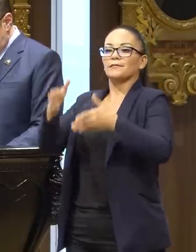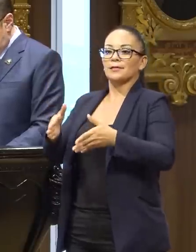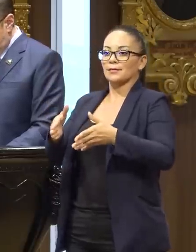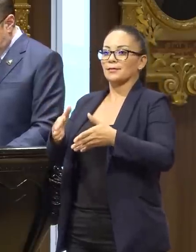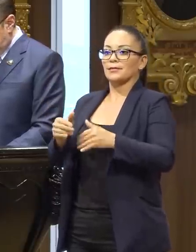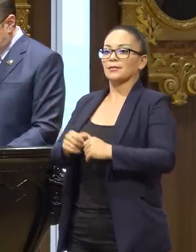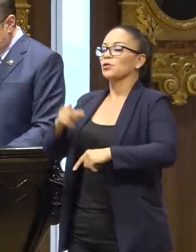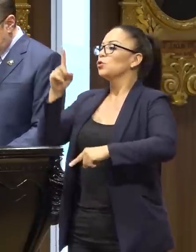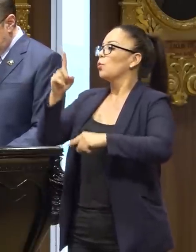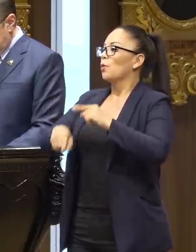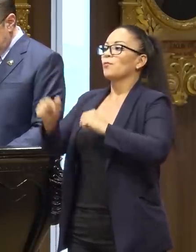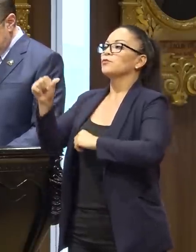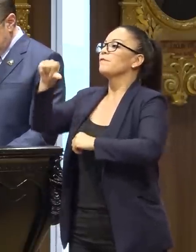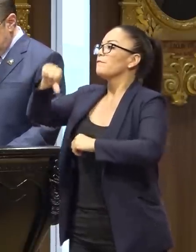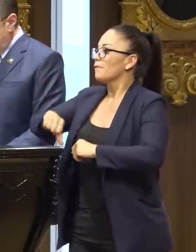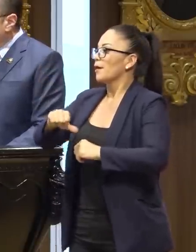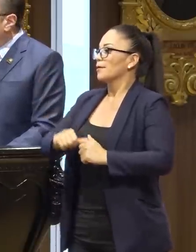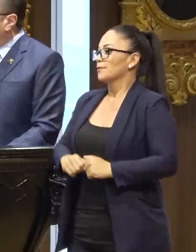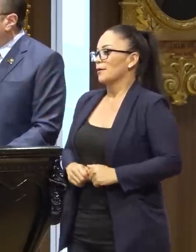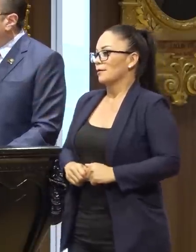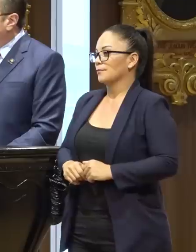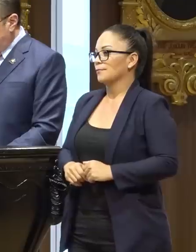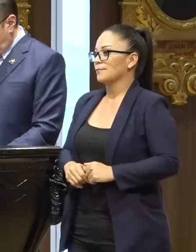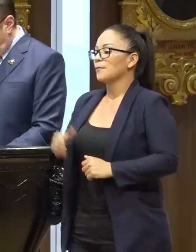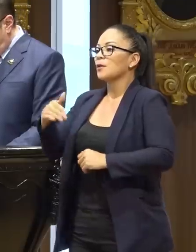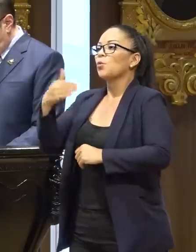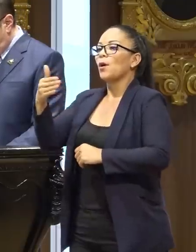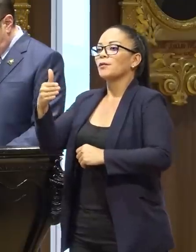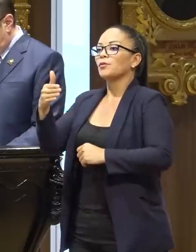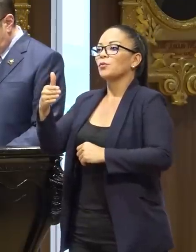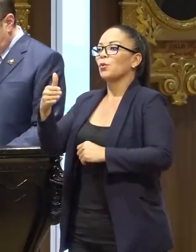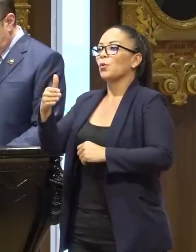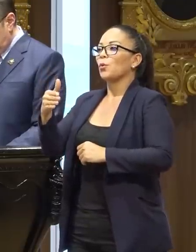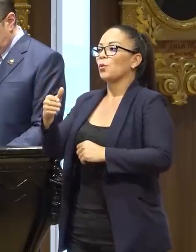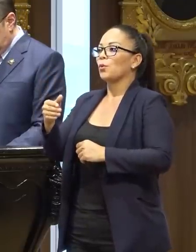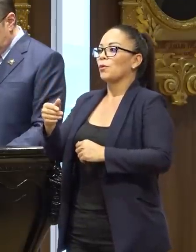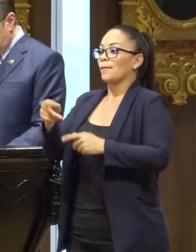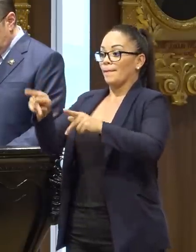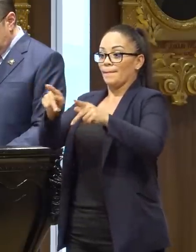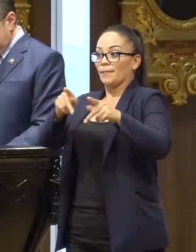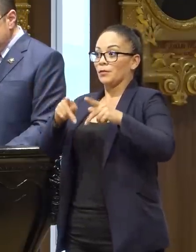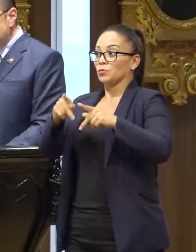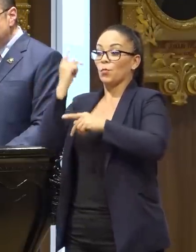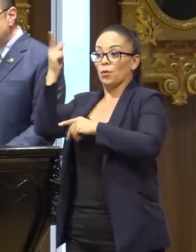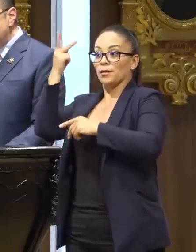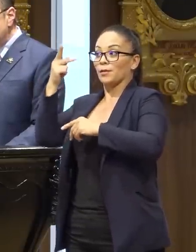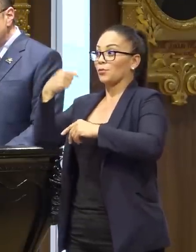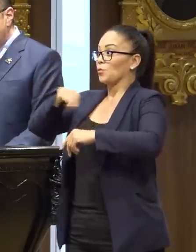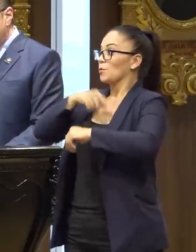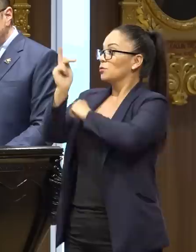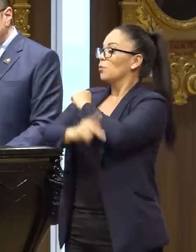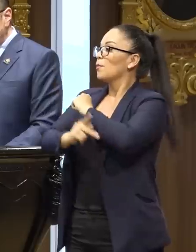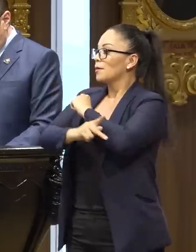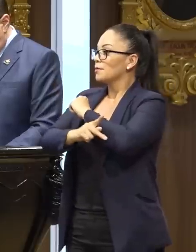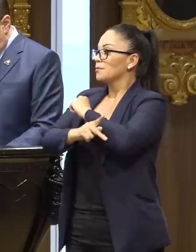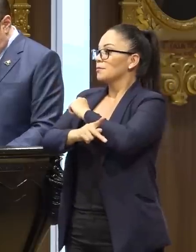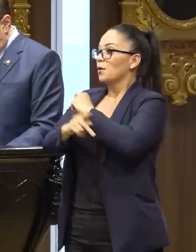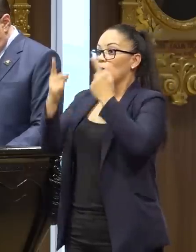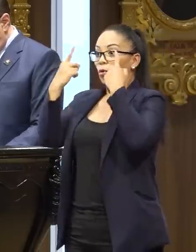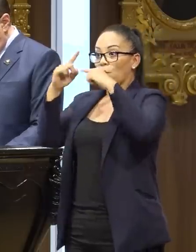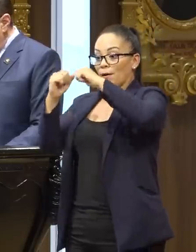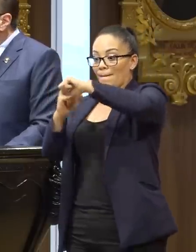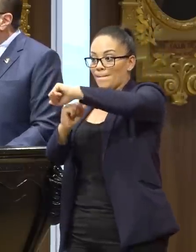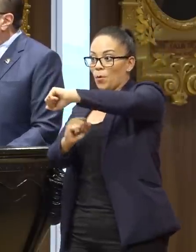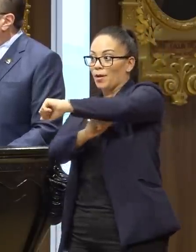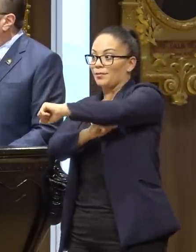costarricenses, fracasar cuando los actores políticos de nuestra nación tienden puentes entre